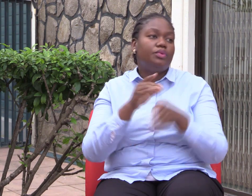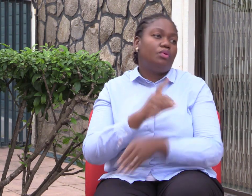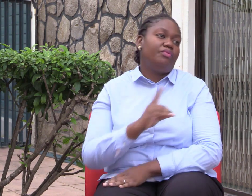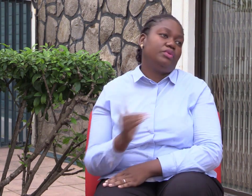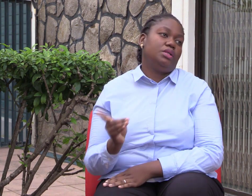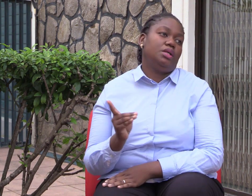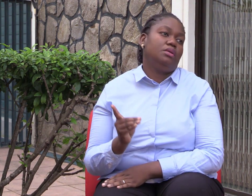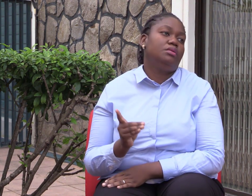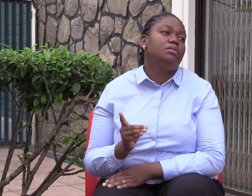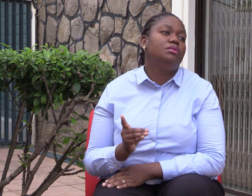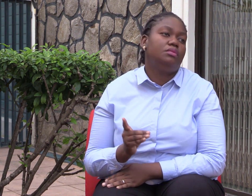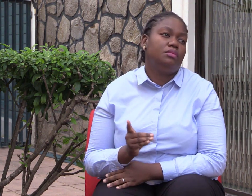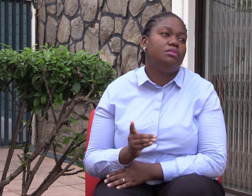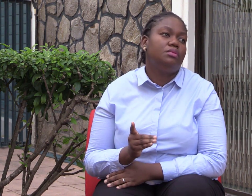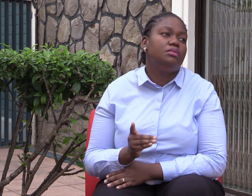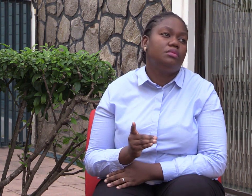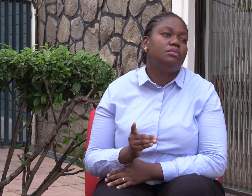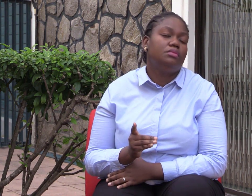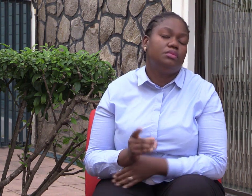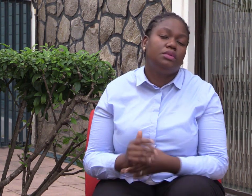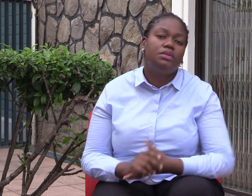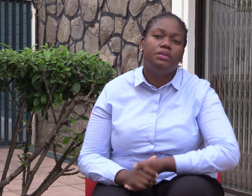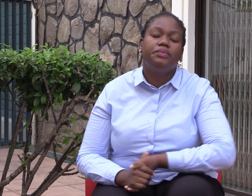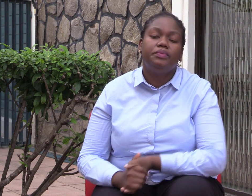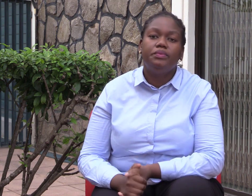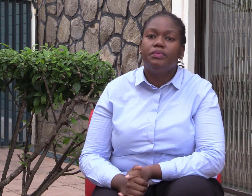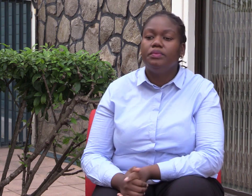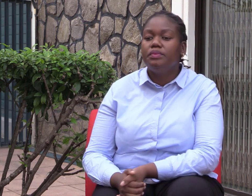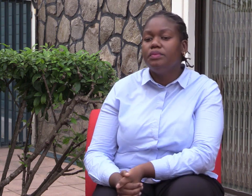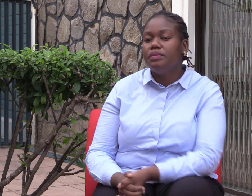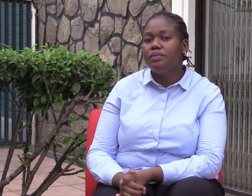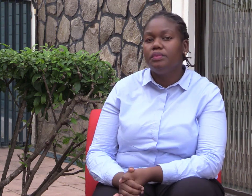ter algumas leis plasmadas.